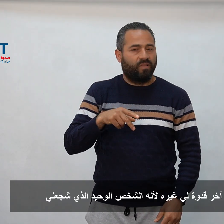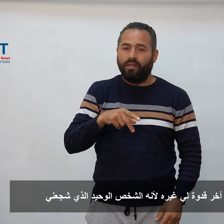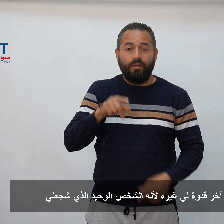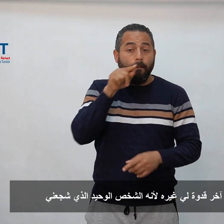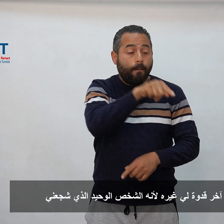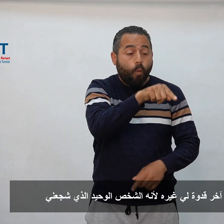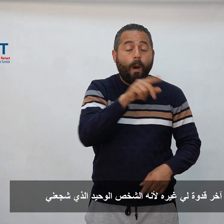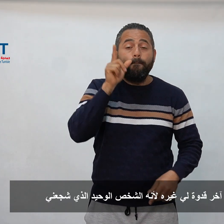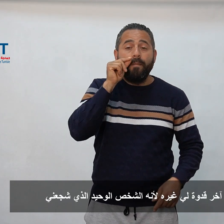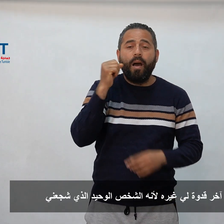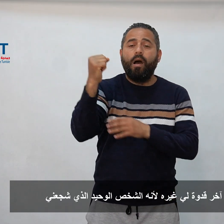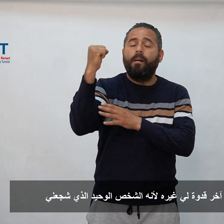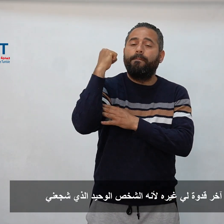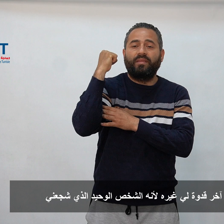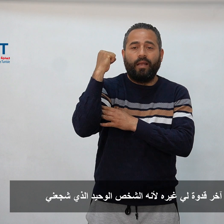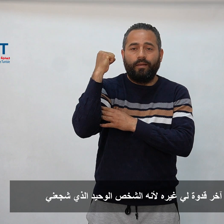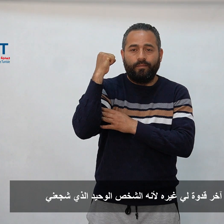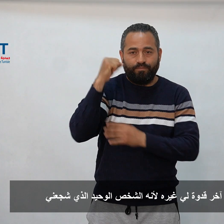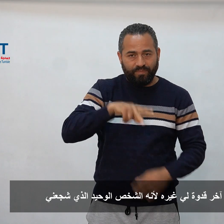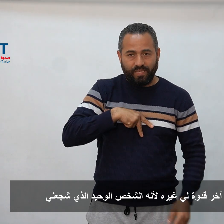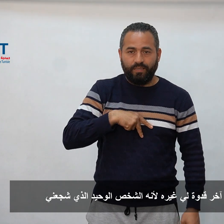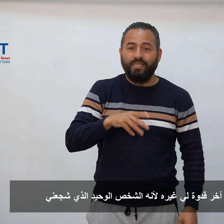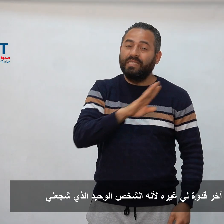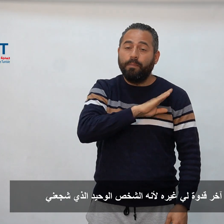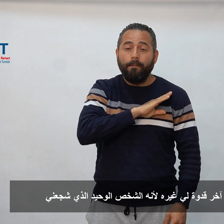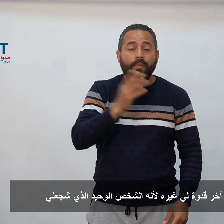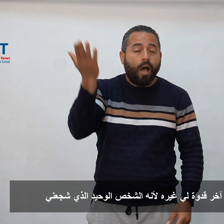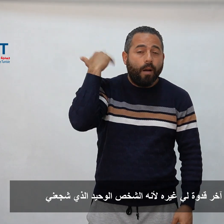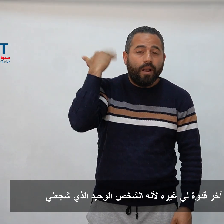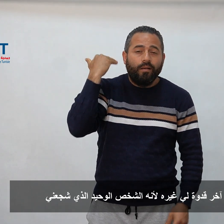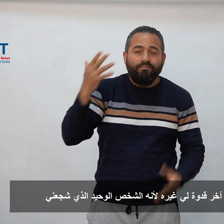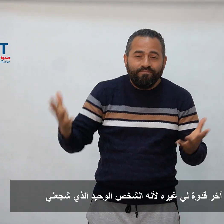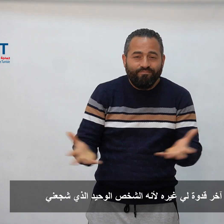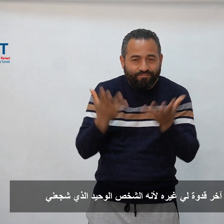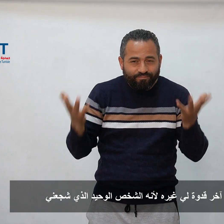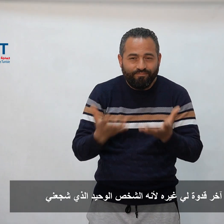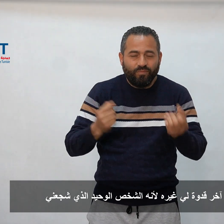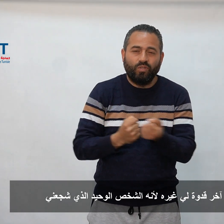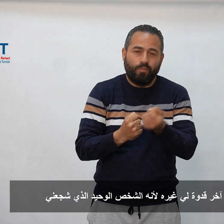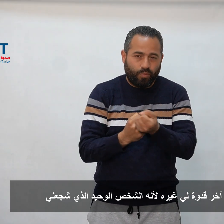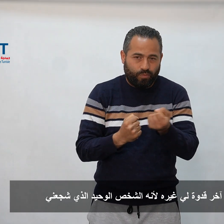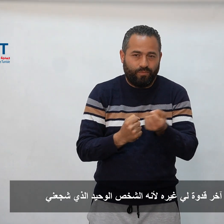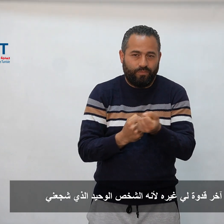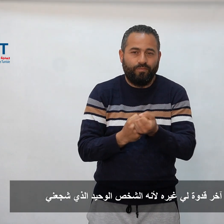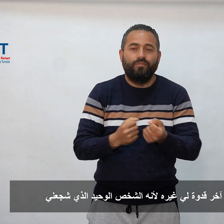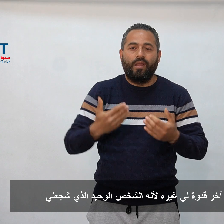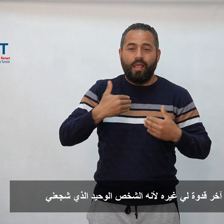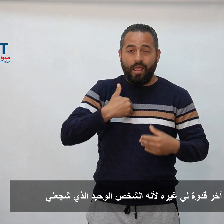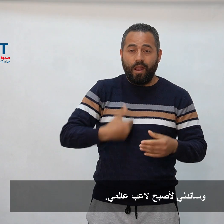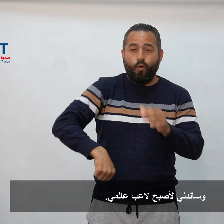ولذا لا أعتبر أحدا آخر قدوة لي غيره، لأنه الشخص الوحيد الذي